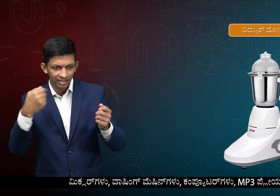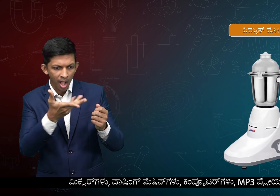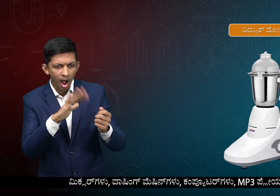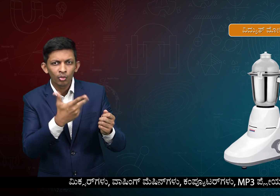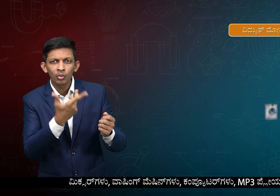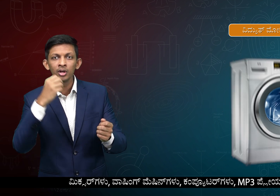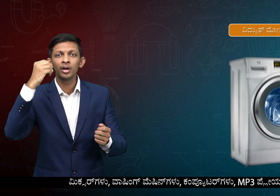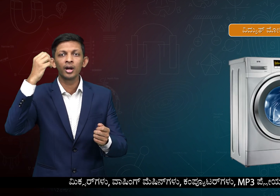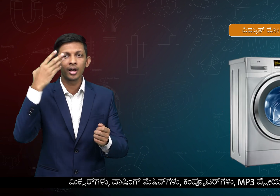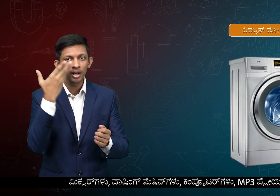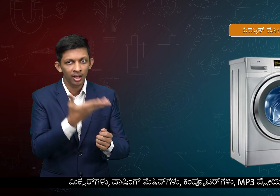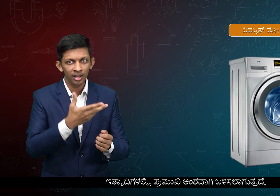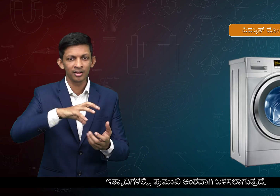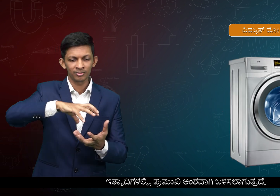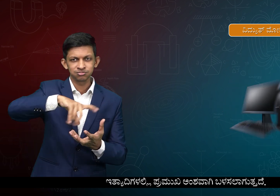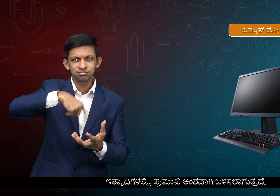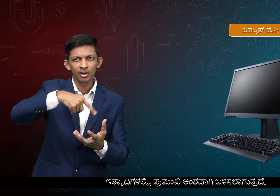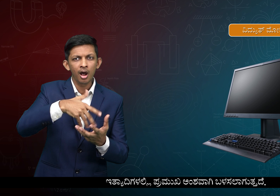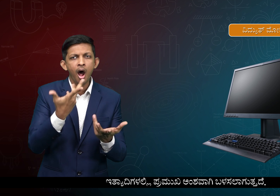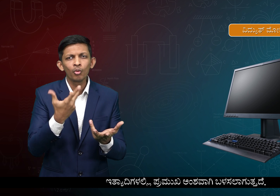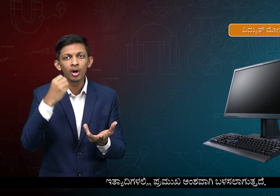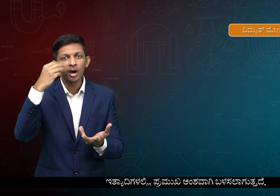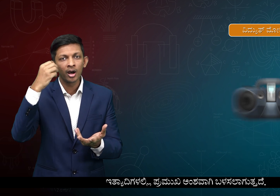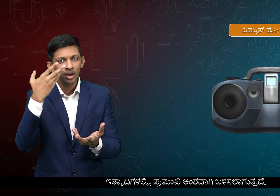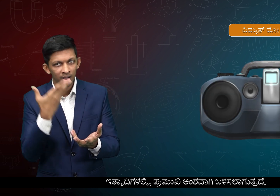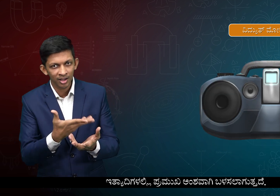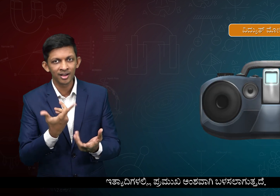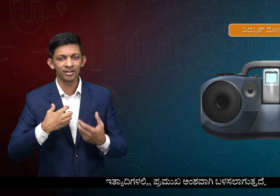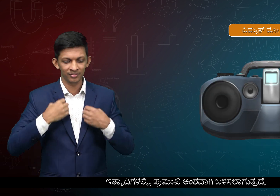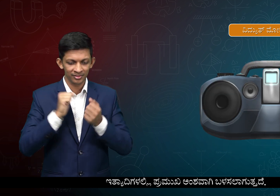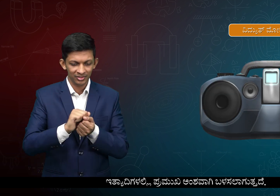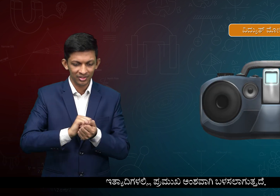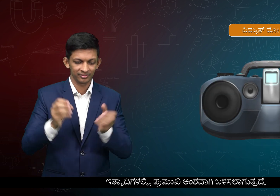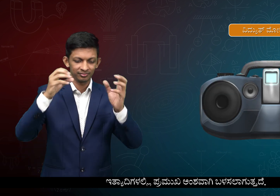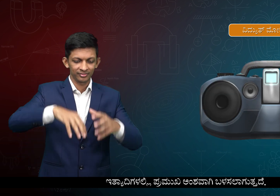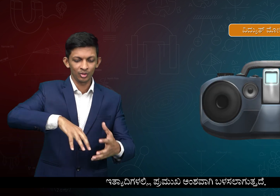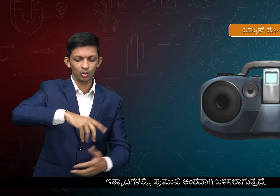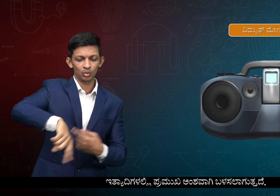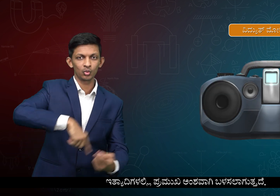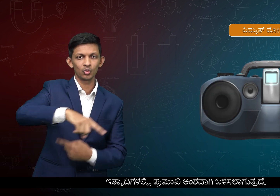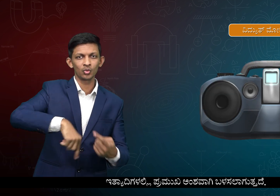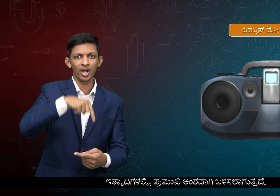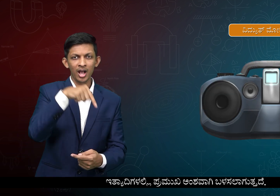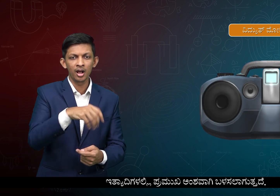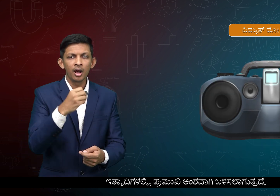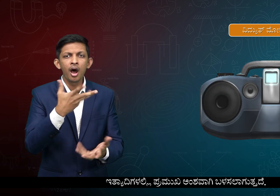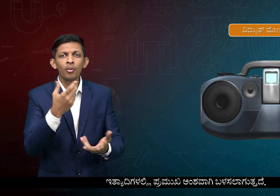ಕಂಪ್ಯೂಟರ್ಗಳು, MP3 ಪ್ಲೇಯರ್ಗಳು ಇತ್ಯಾದಿಗಳ ಪ್ರಮುಖ ಅಂಶವಾಗಿ ಬಳಸಲಾಗುತ್ತದೆ.